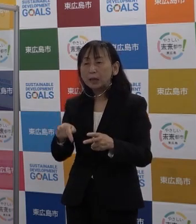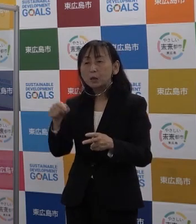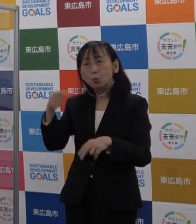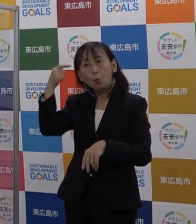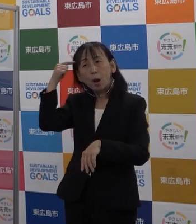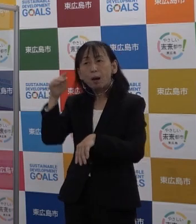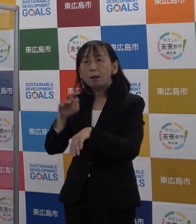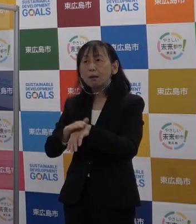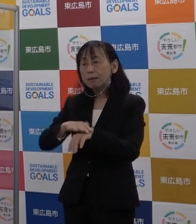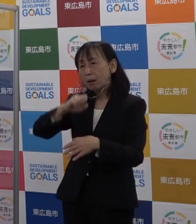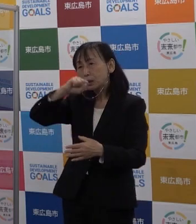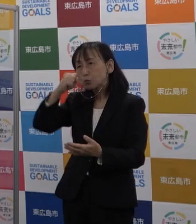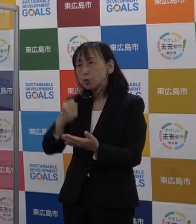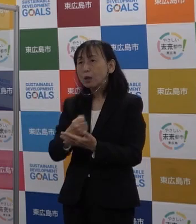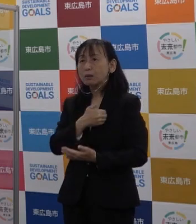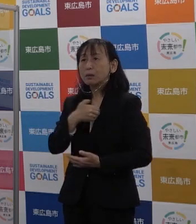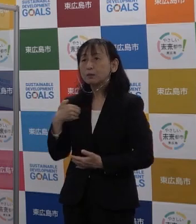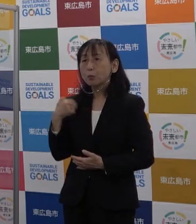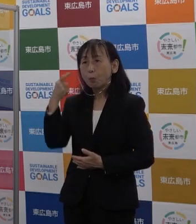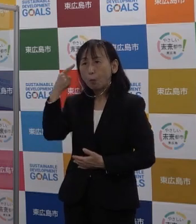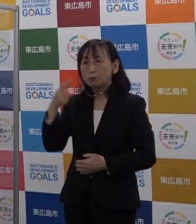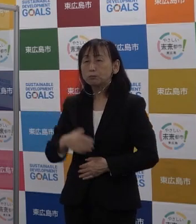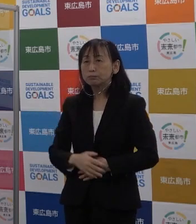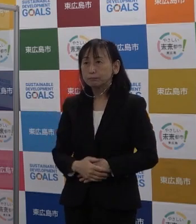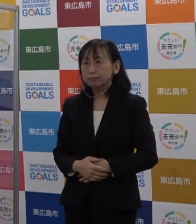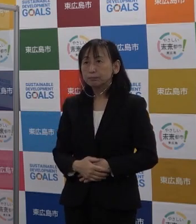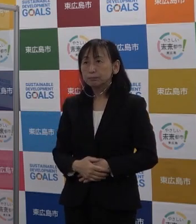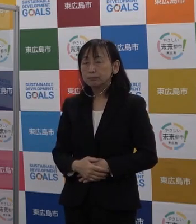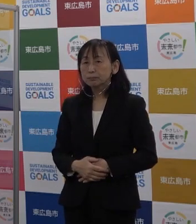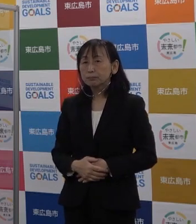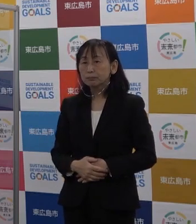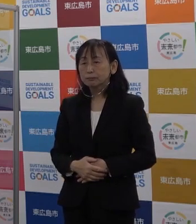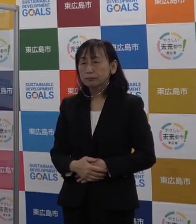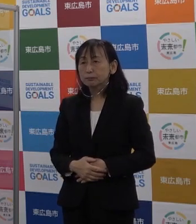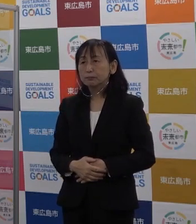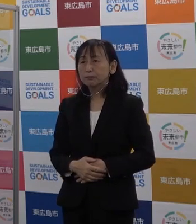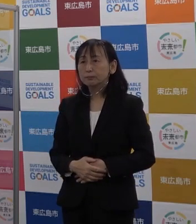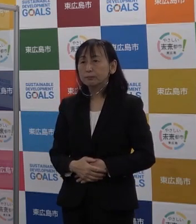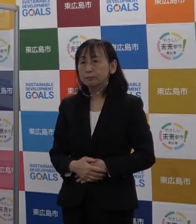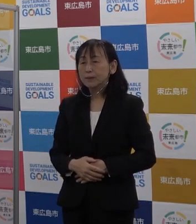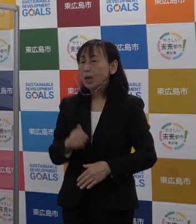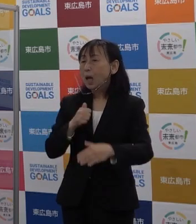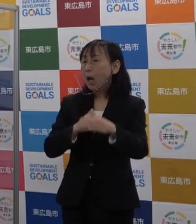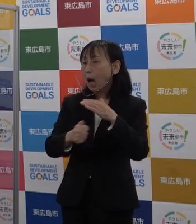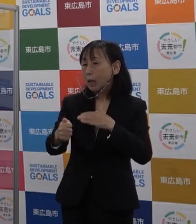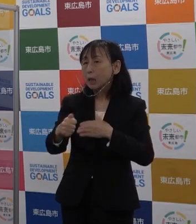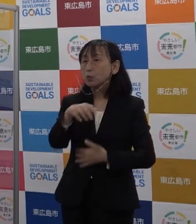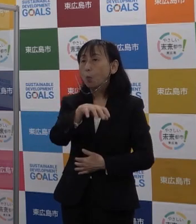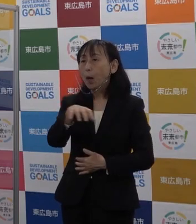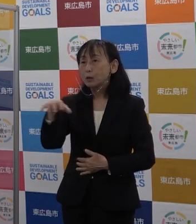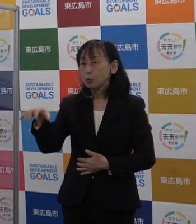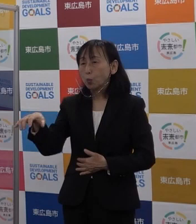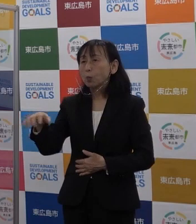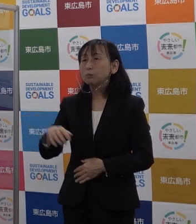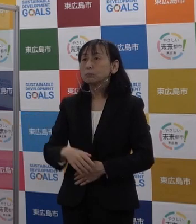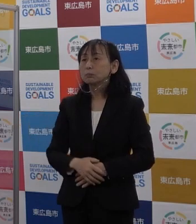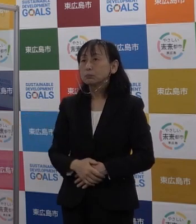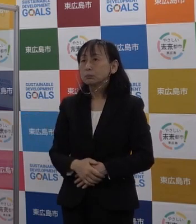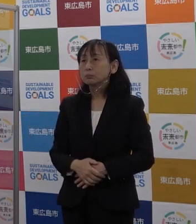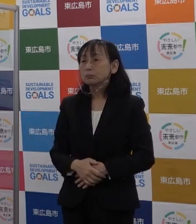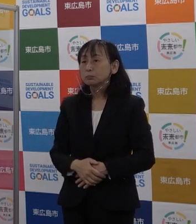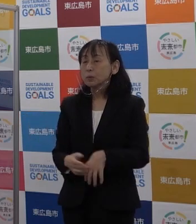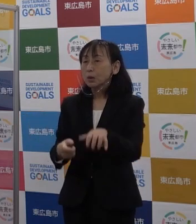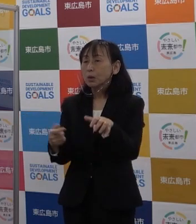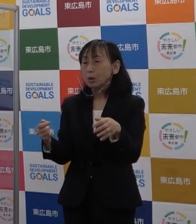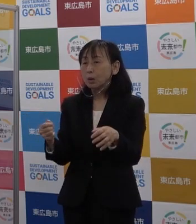かというふうに思っています。で、両角3のところで派遣先でありますけれども、まあ、そういう労働